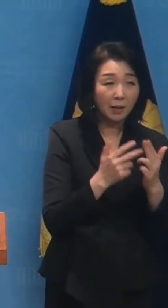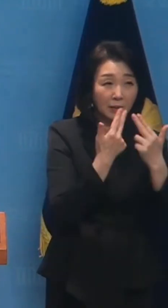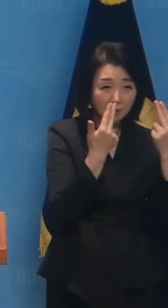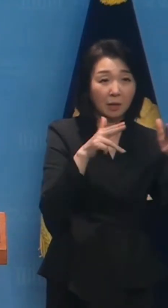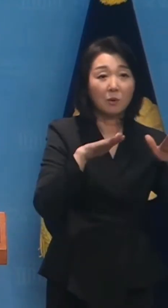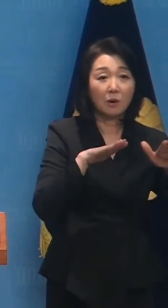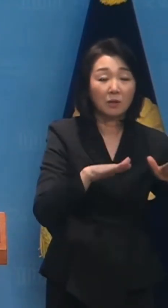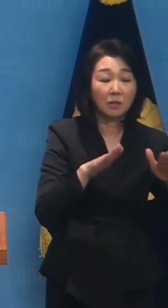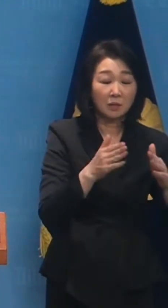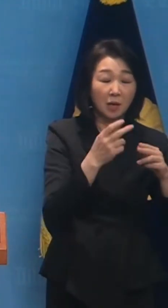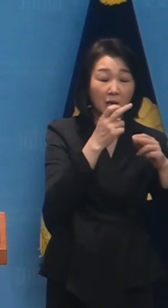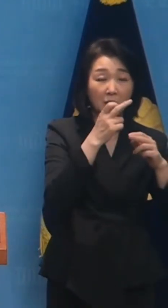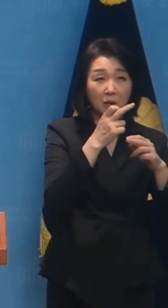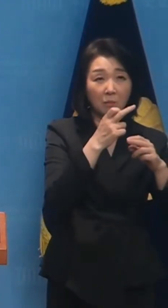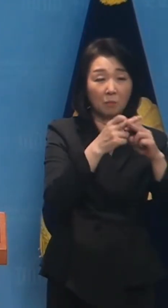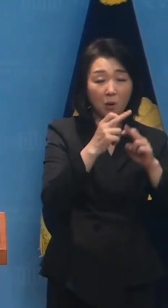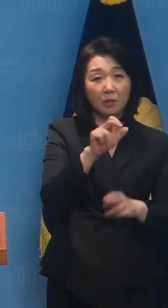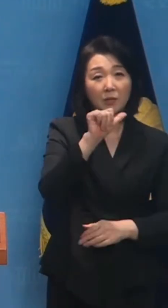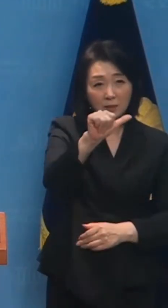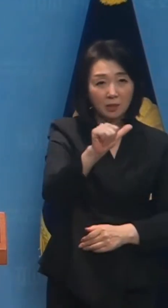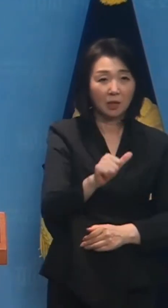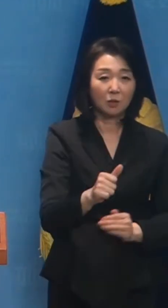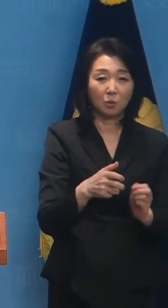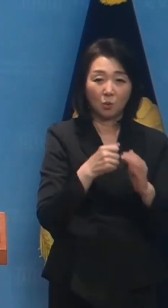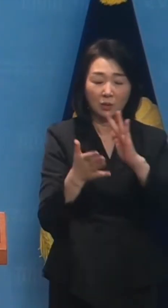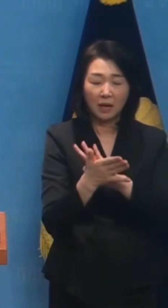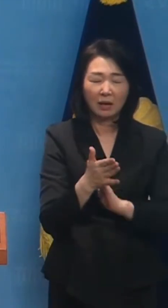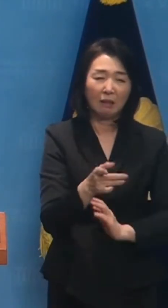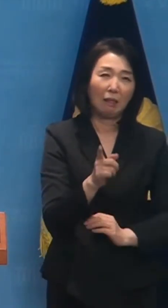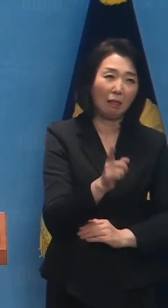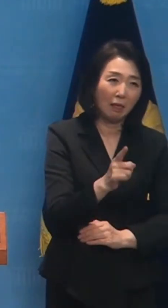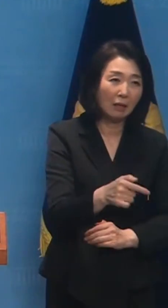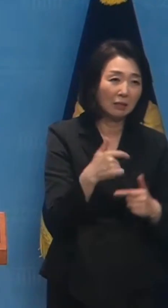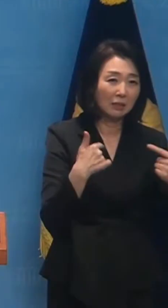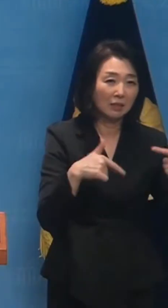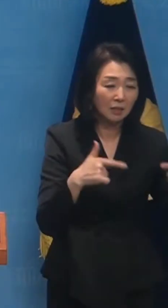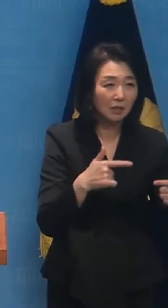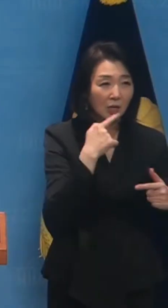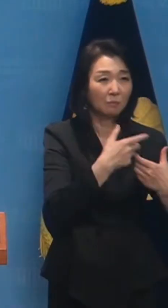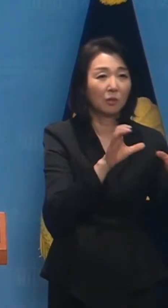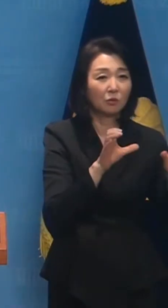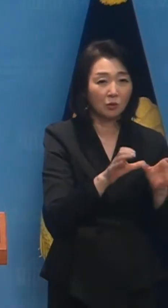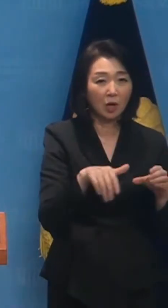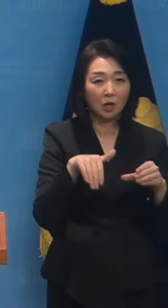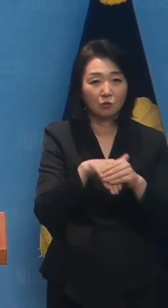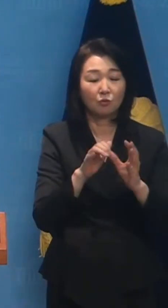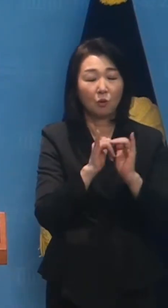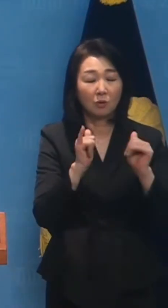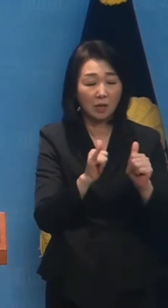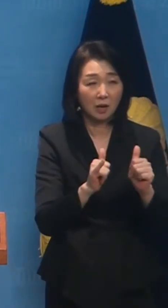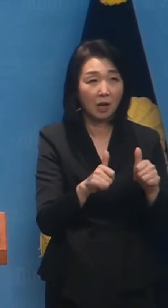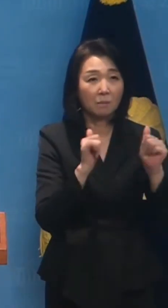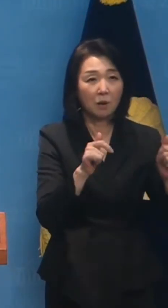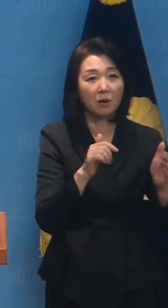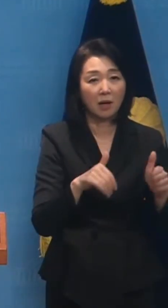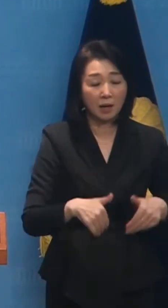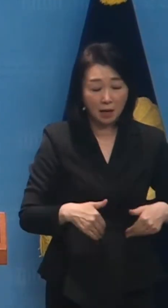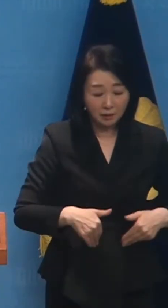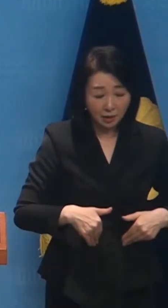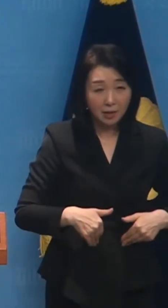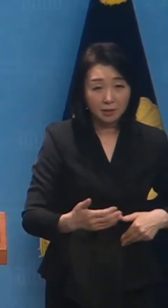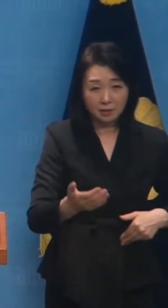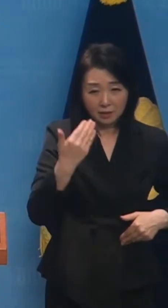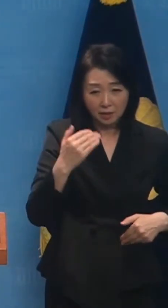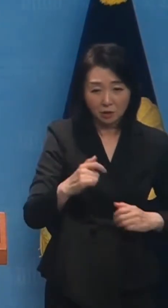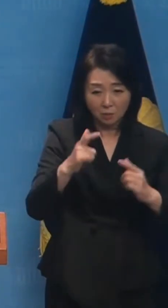이제 별이 5개, 또 내란 타령 민주당, 유권자가 심판해야 하는 사전협의를 통해 삭제하기로 하였으며 같은